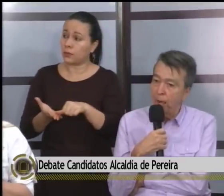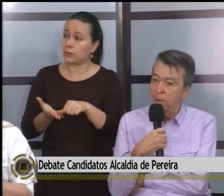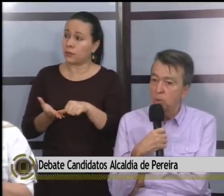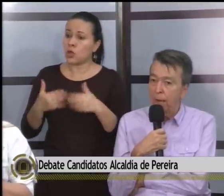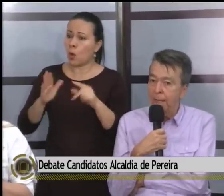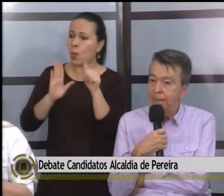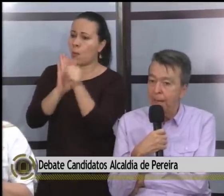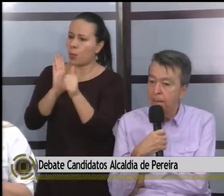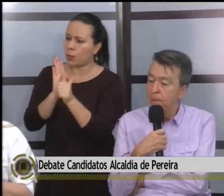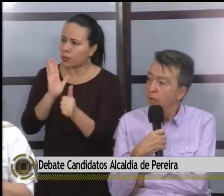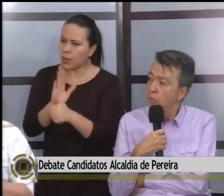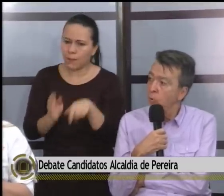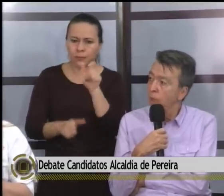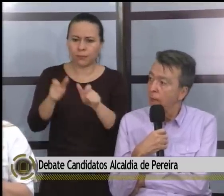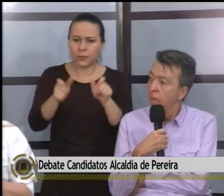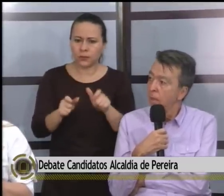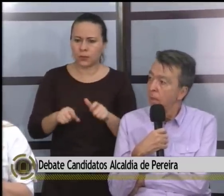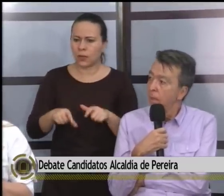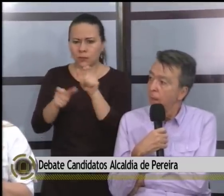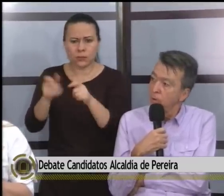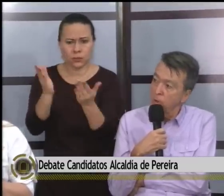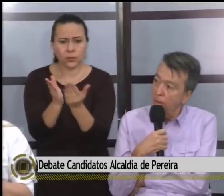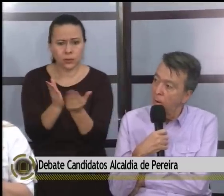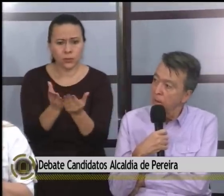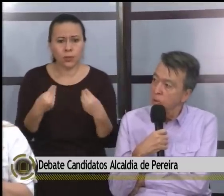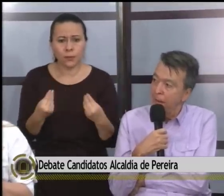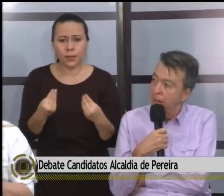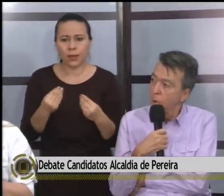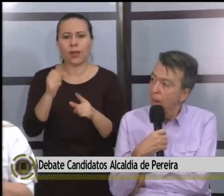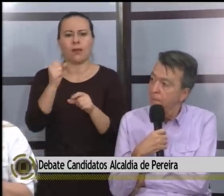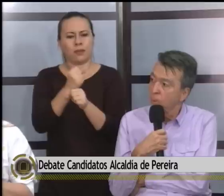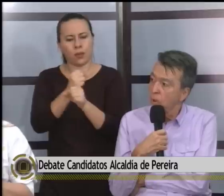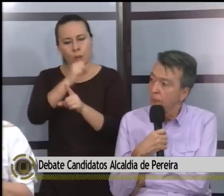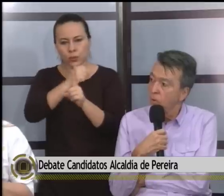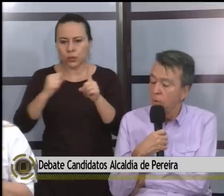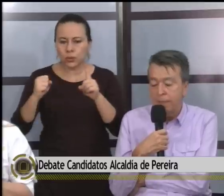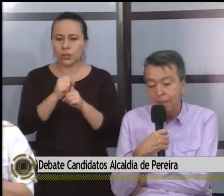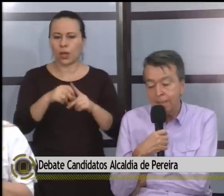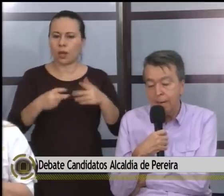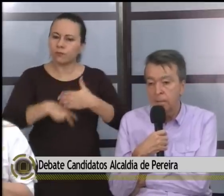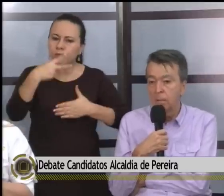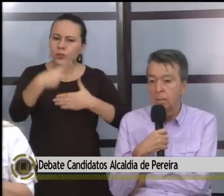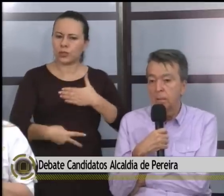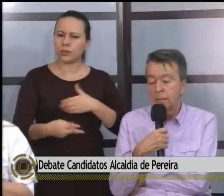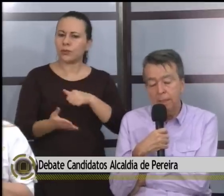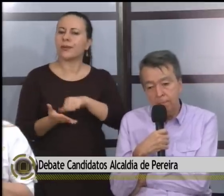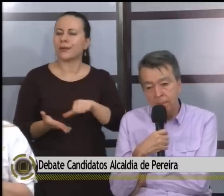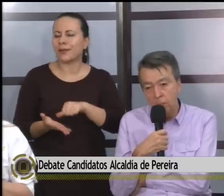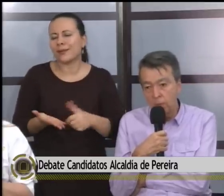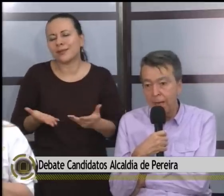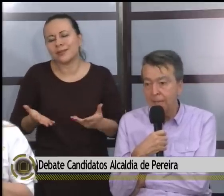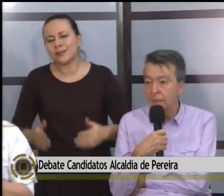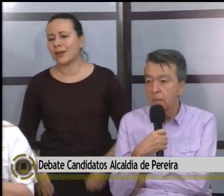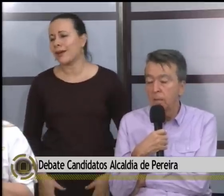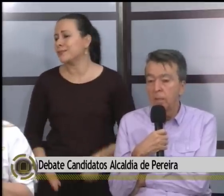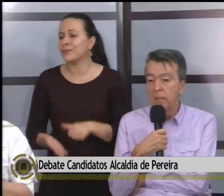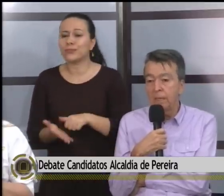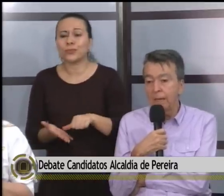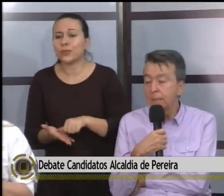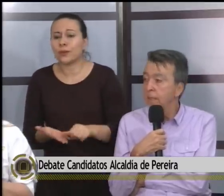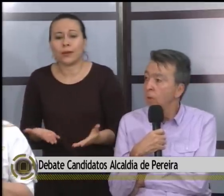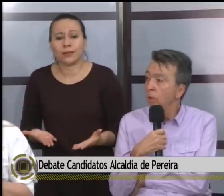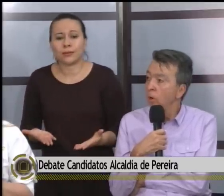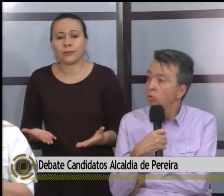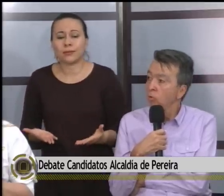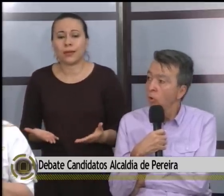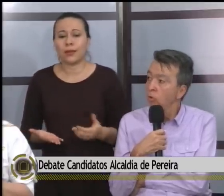los programas, con la gente para eso estudia. Para eso es trabajadora social, hay programas, proyectos. ¿Qué gastar? Es que si no se gasta, y se